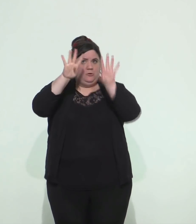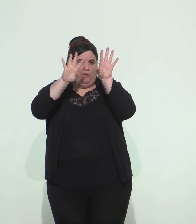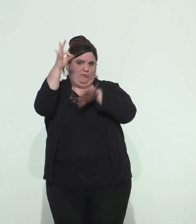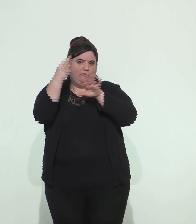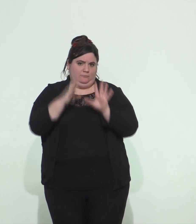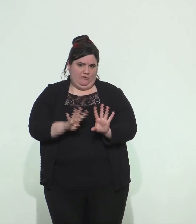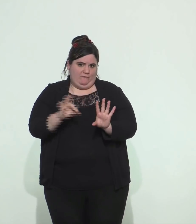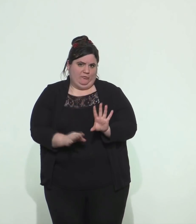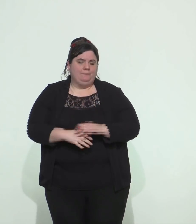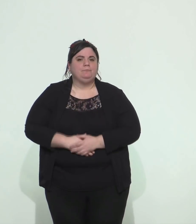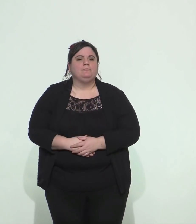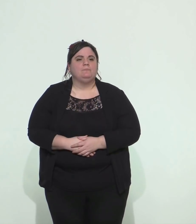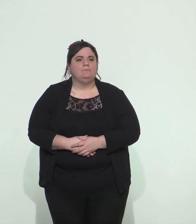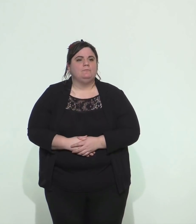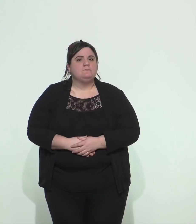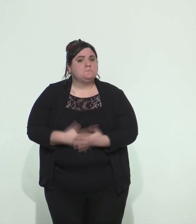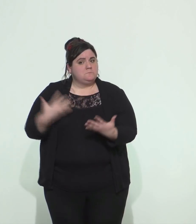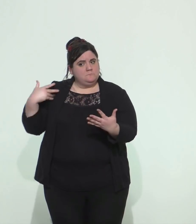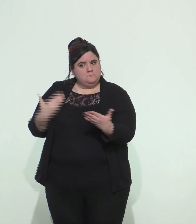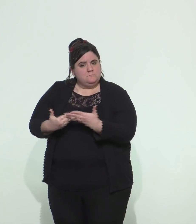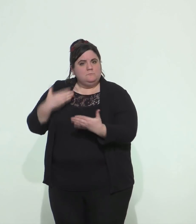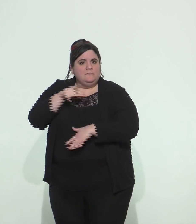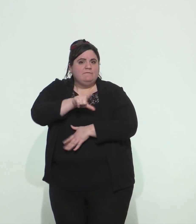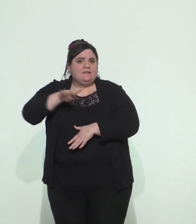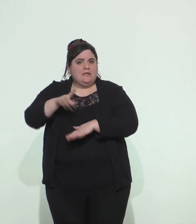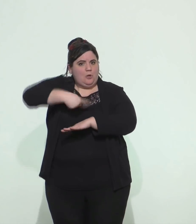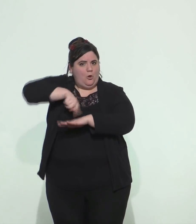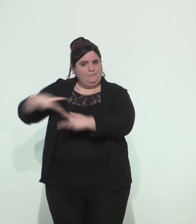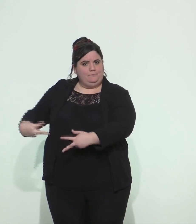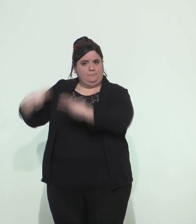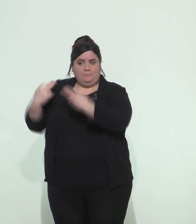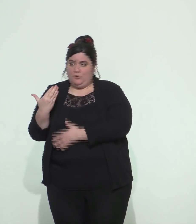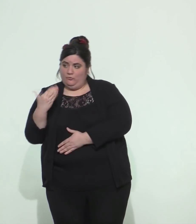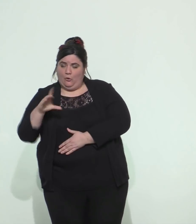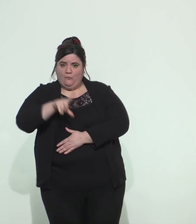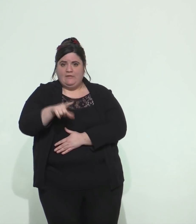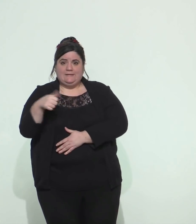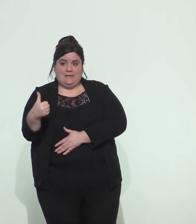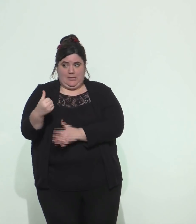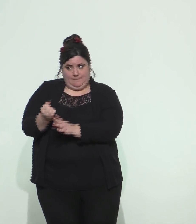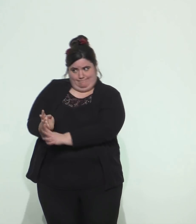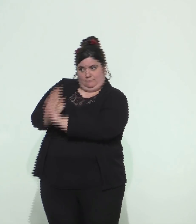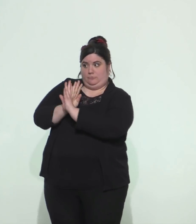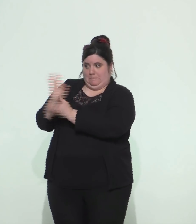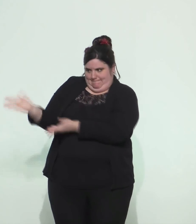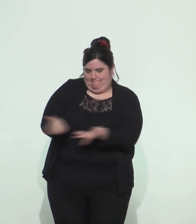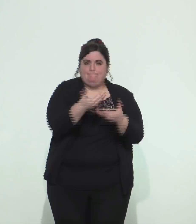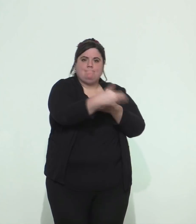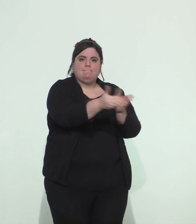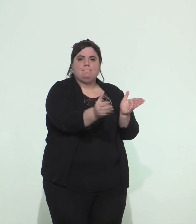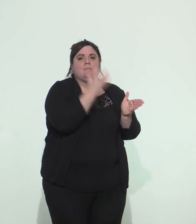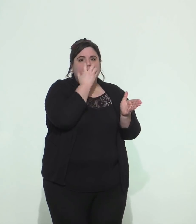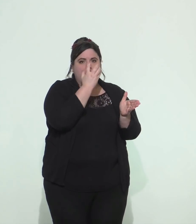9%. Au cours des dernières 24 heures, 121 nouveaux patients graves ont été admis en réanimation.